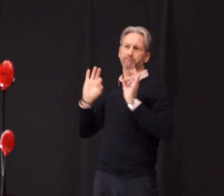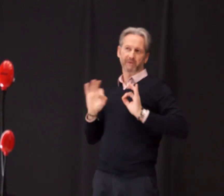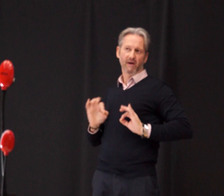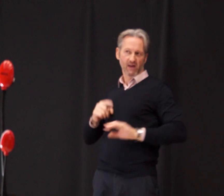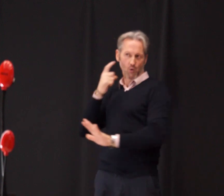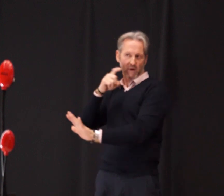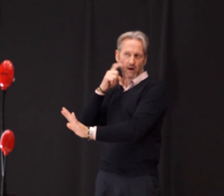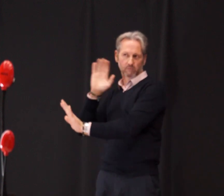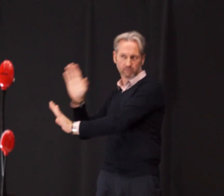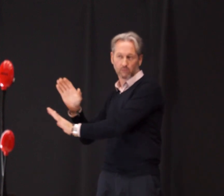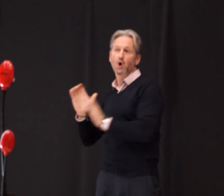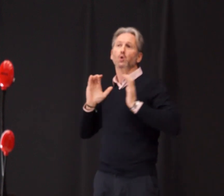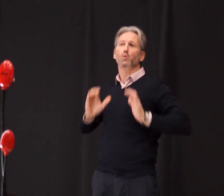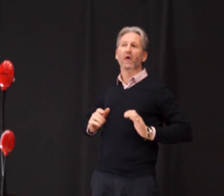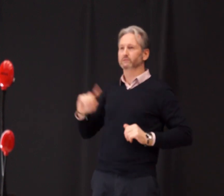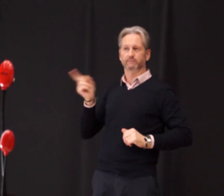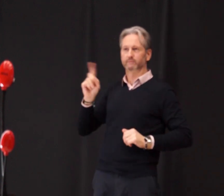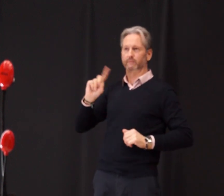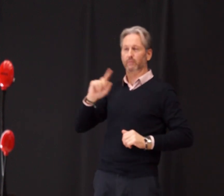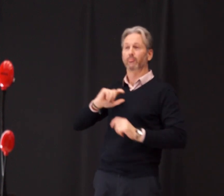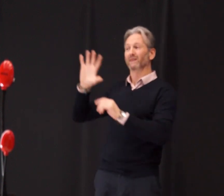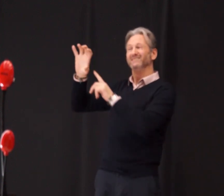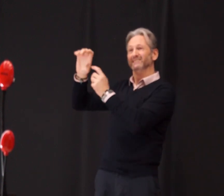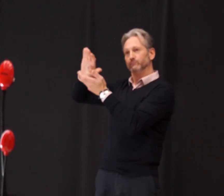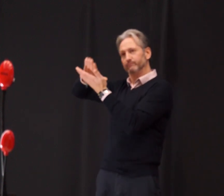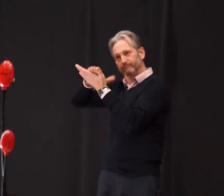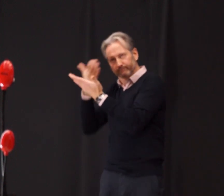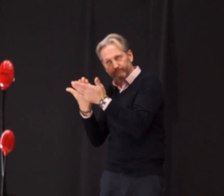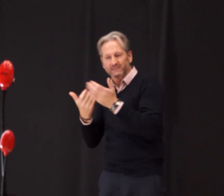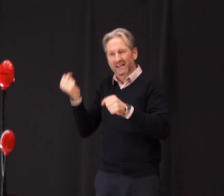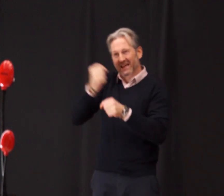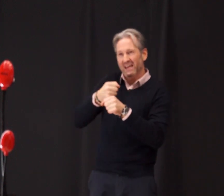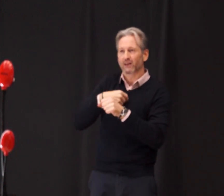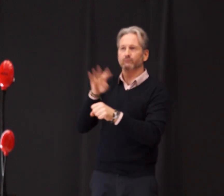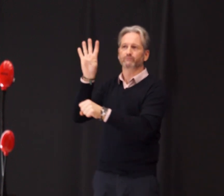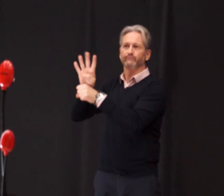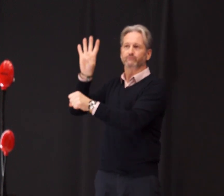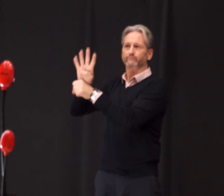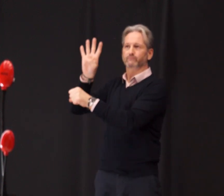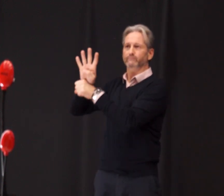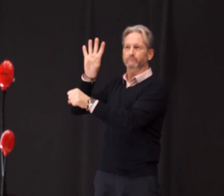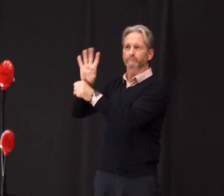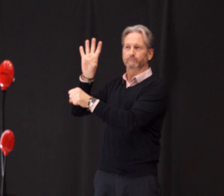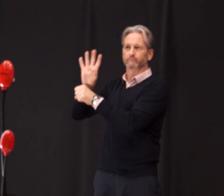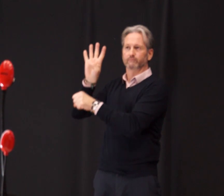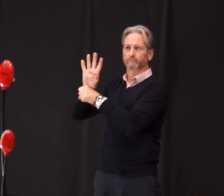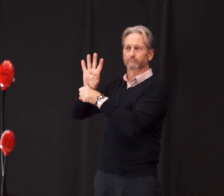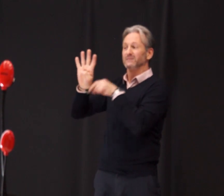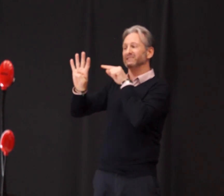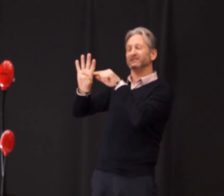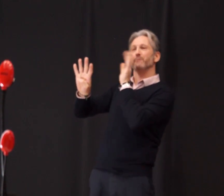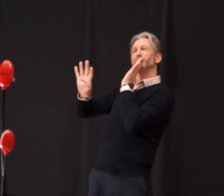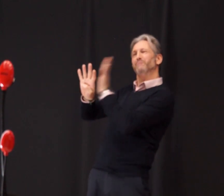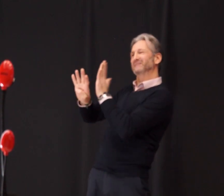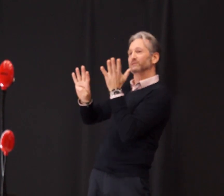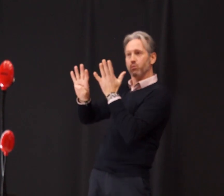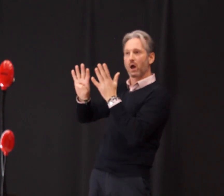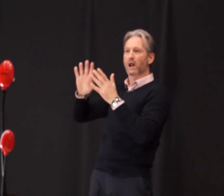il est suffisamment sémantique pour qu'on puisse très vite deviner que ça veut dire colère. Donc j'utilise